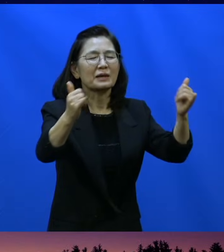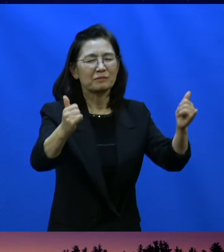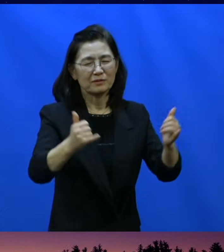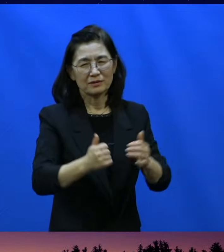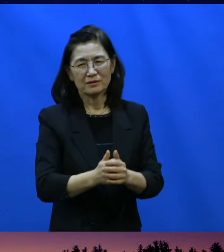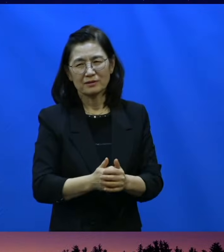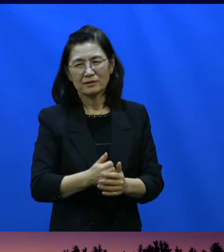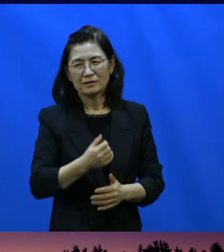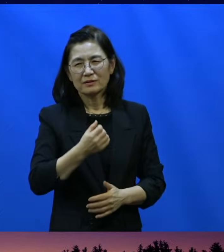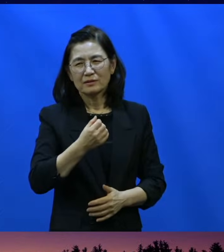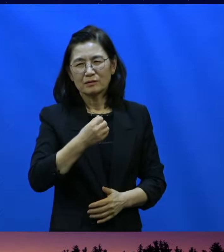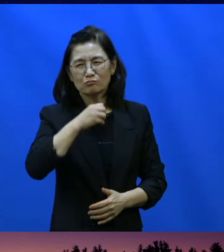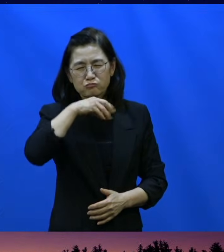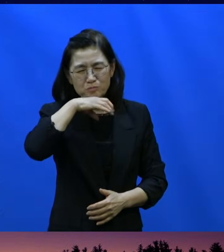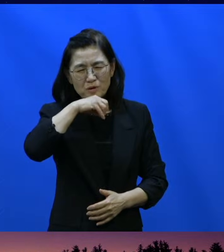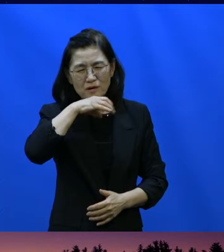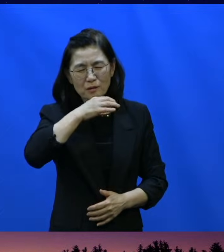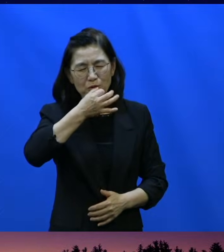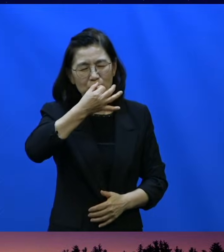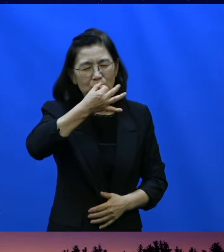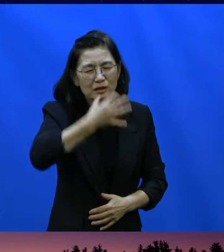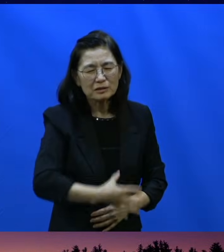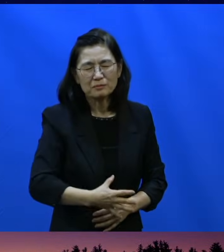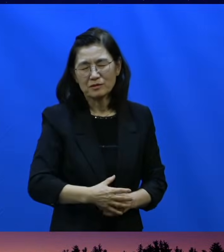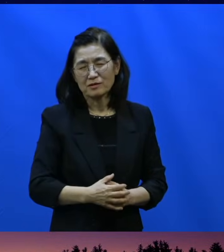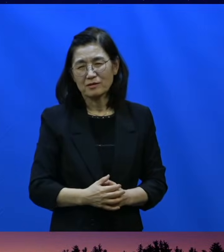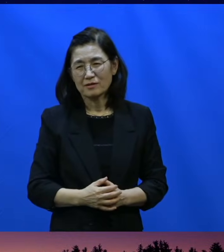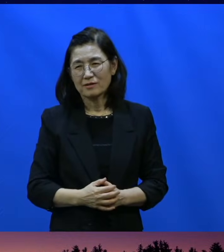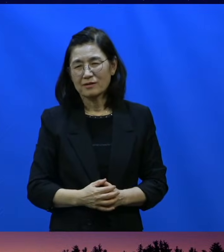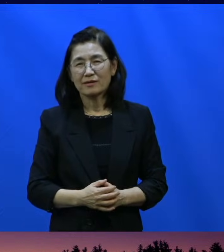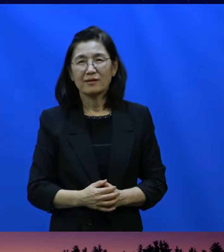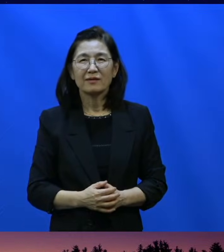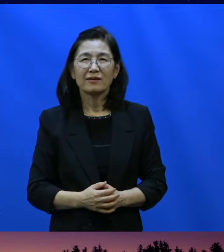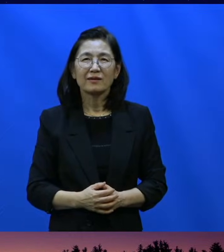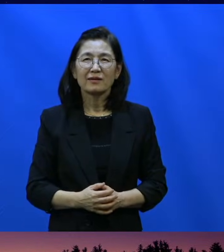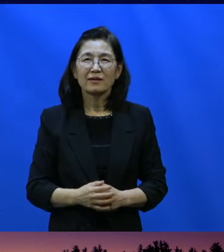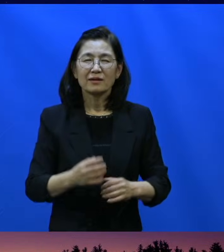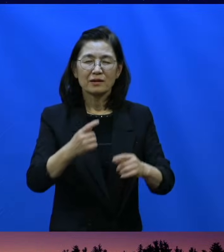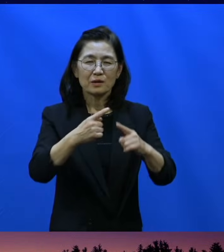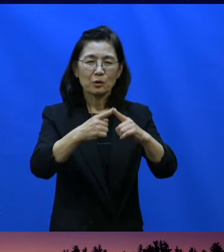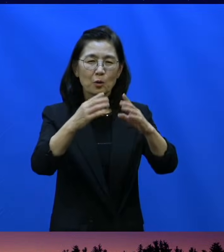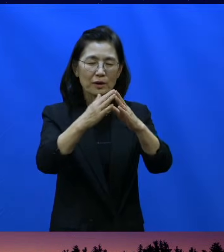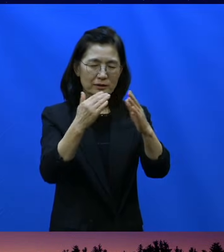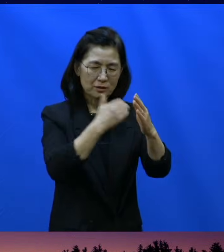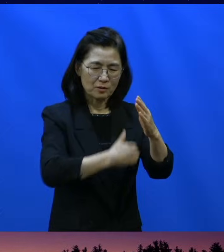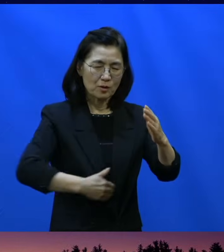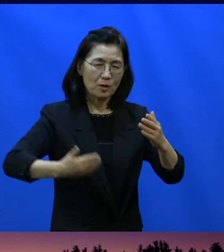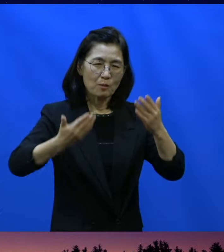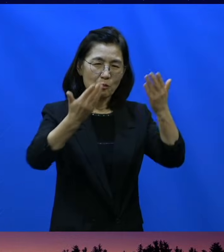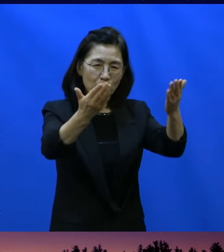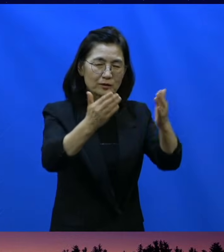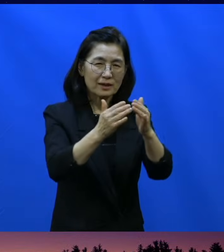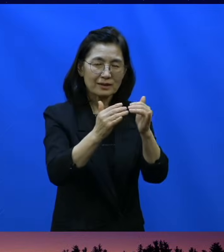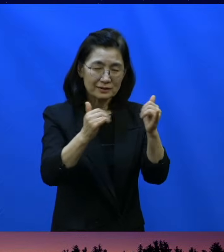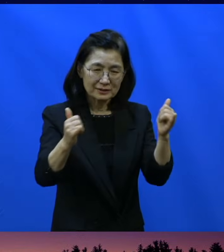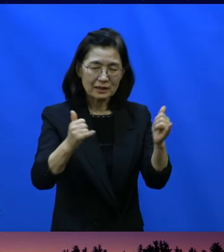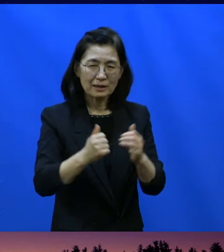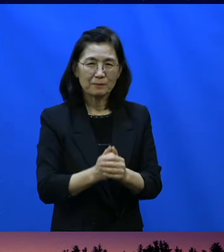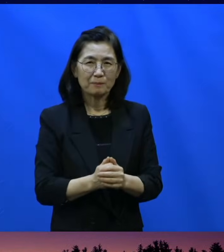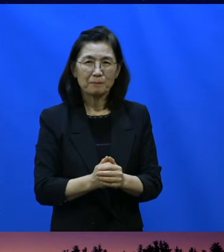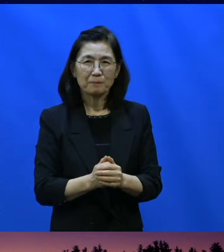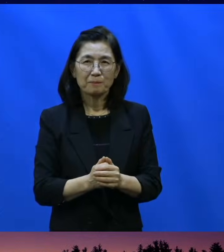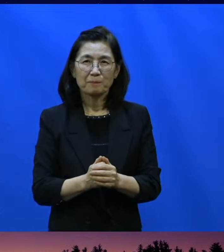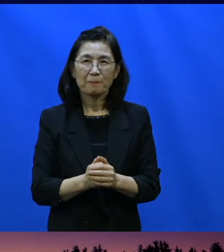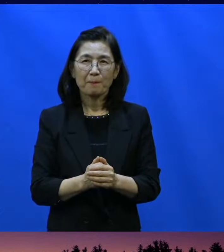내 힘으로 하면요 못해요. 어떻게 해요? 내가 뭐 교회에서 월급을 받아요? 뭐 사랑방 목자 10년 했는데